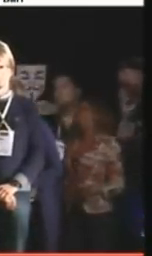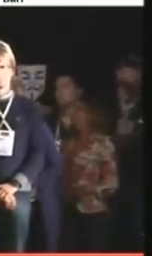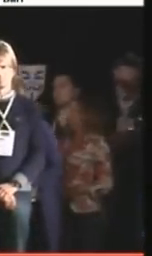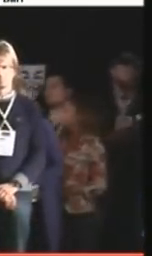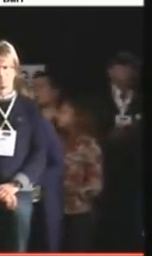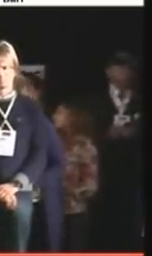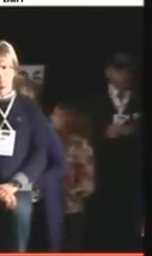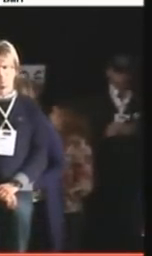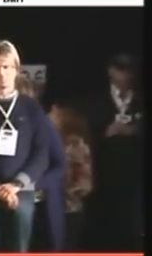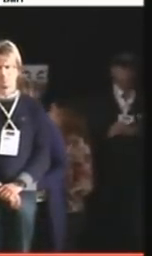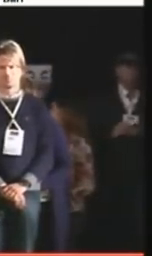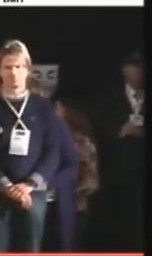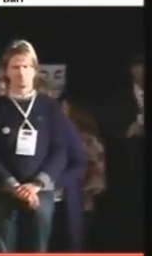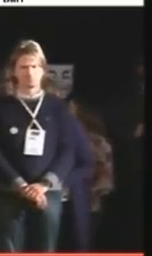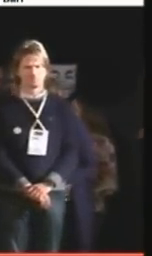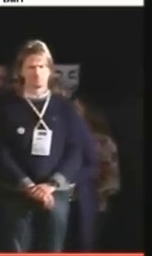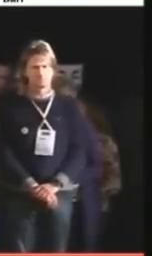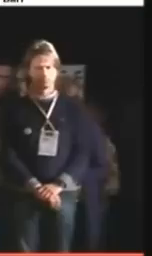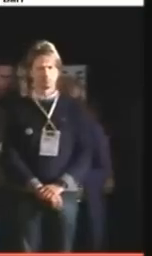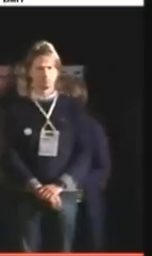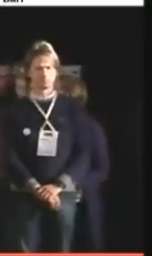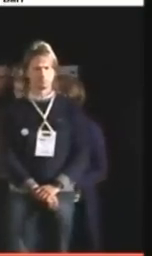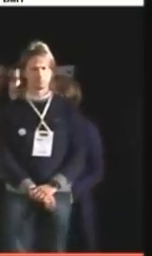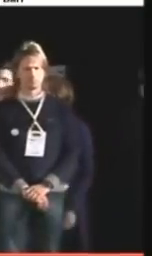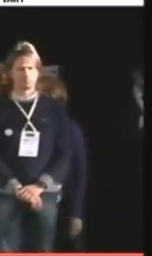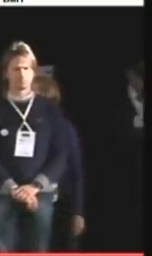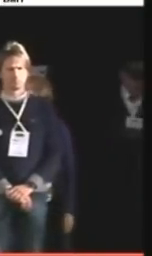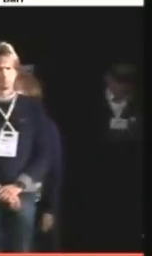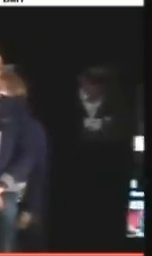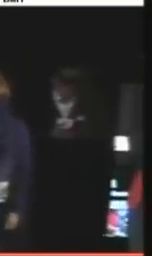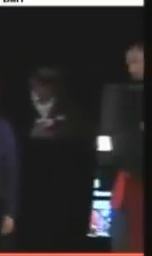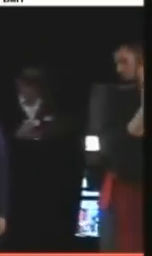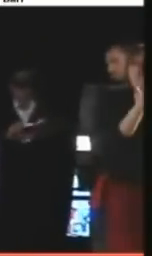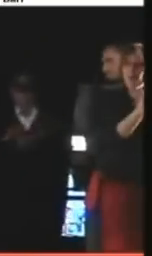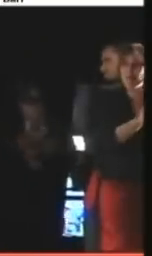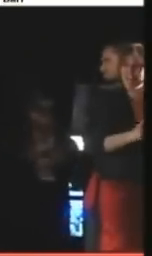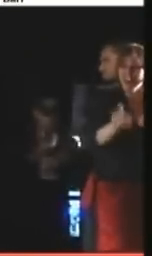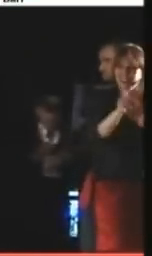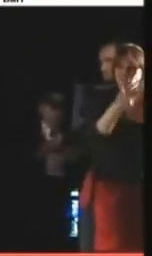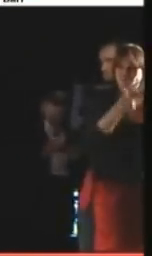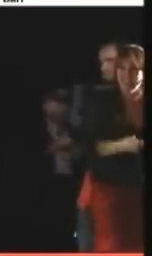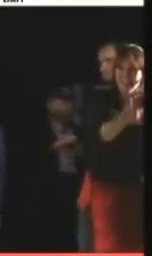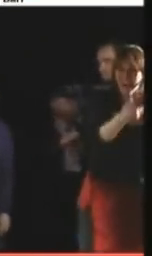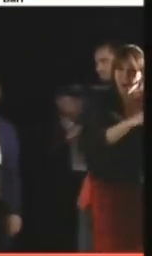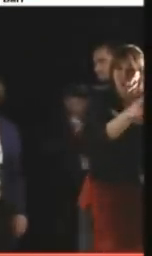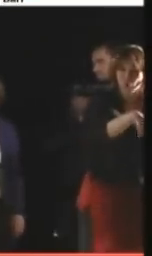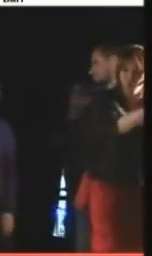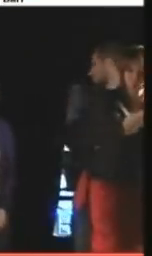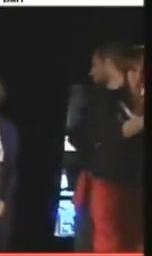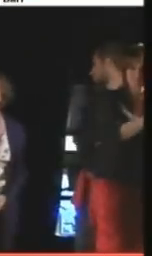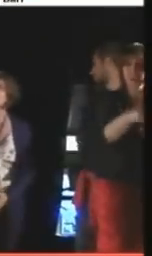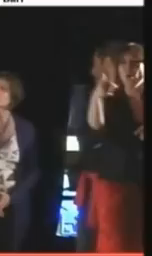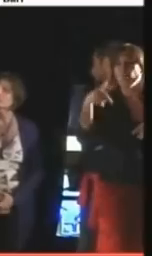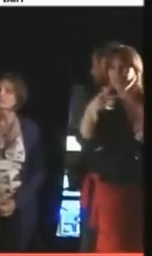L'economia sono le cose che girano, 5 miliardi di tonnellate di roba che gira, con 1 miliardo di tonnellate di